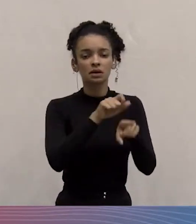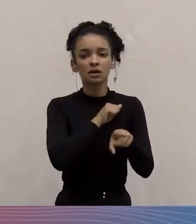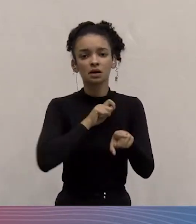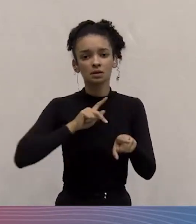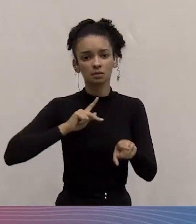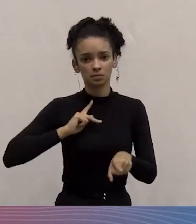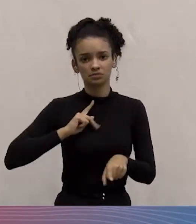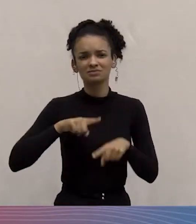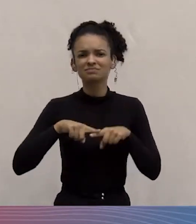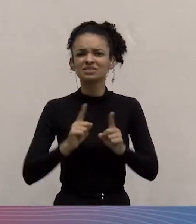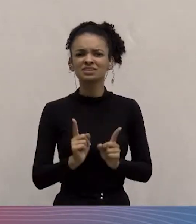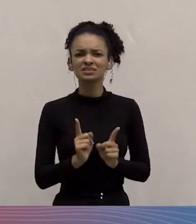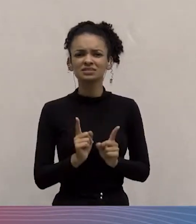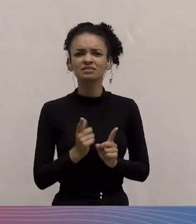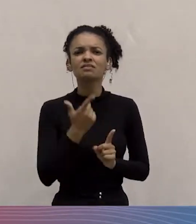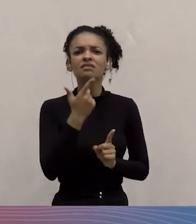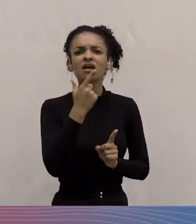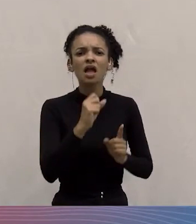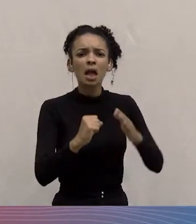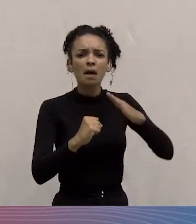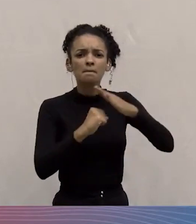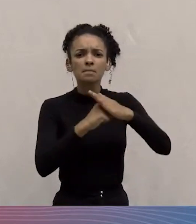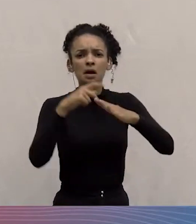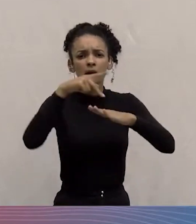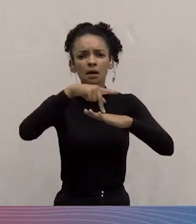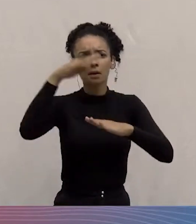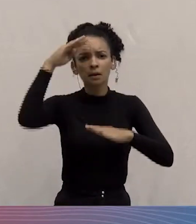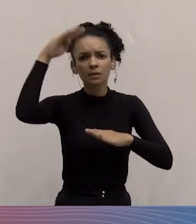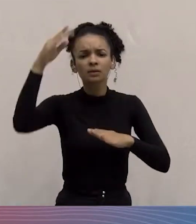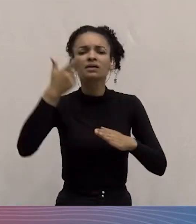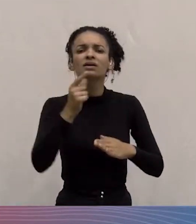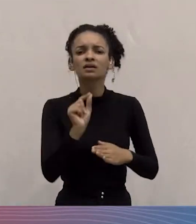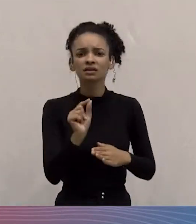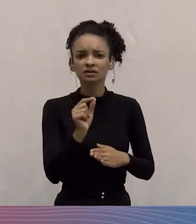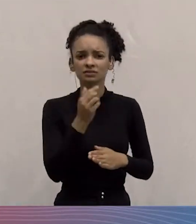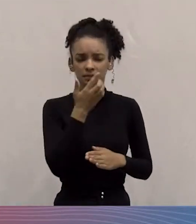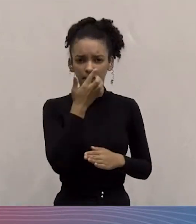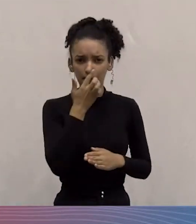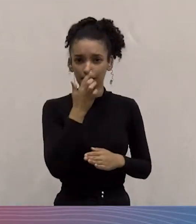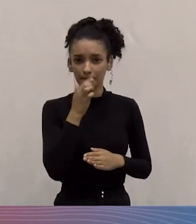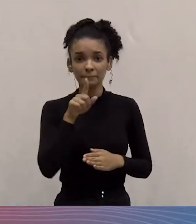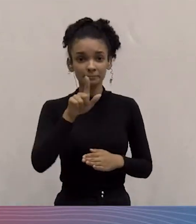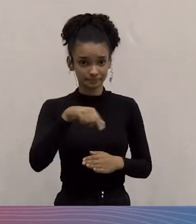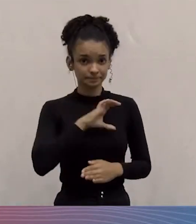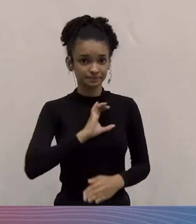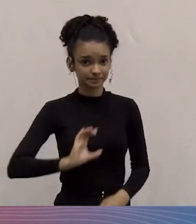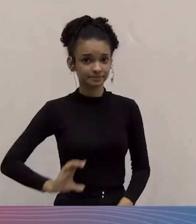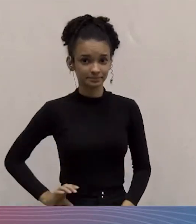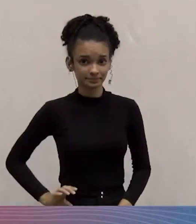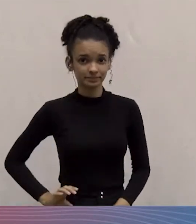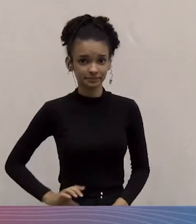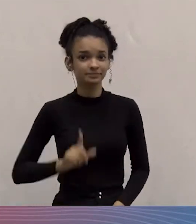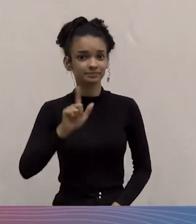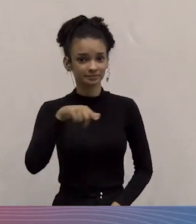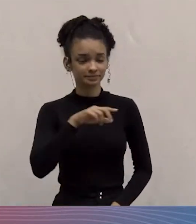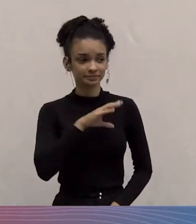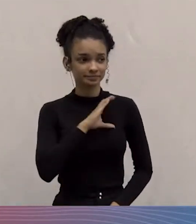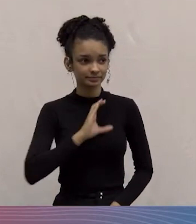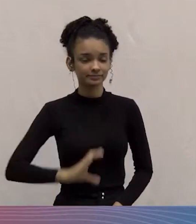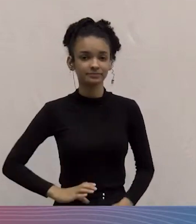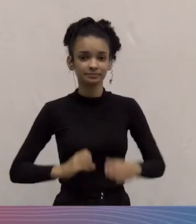apóstolos. Mas quem é a pedra angular? Quem é a pedra de fundação? É Cristo. Cristo é a pedra